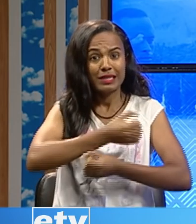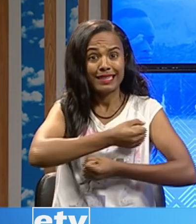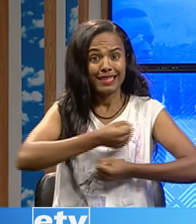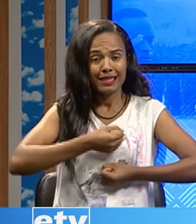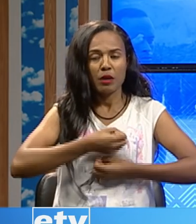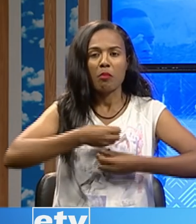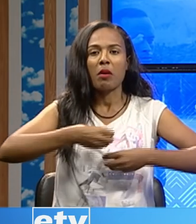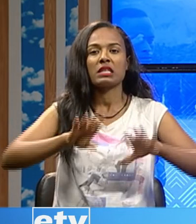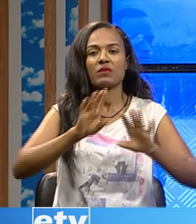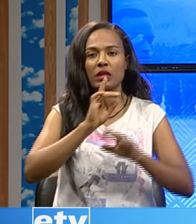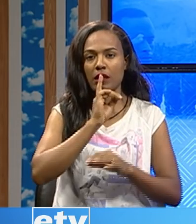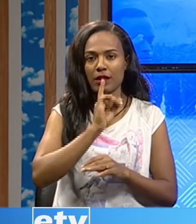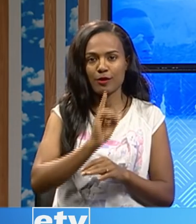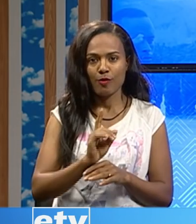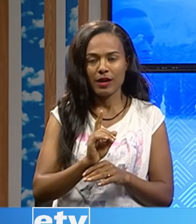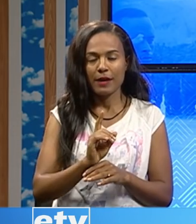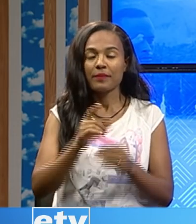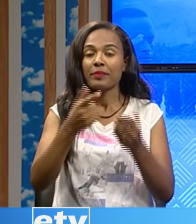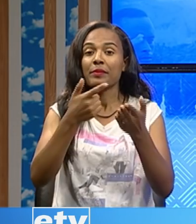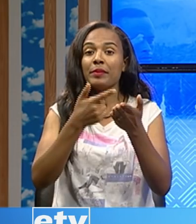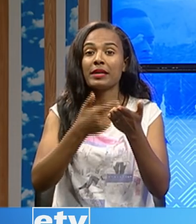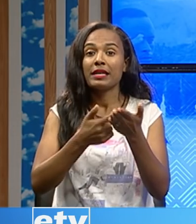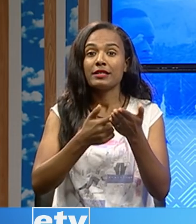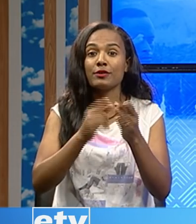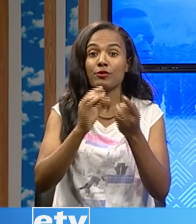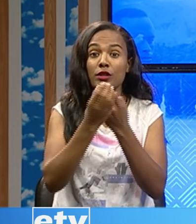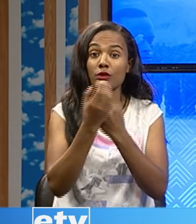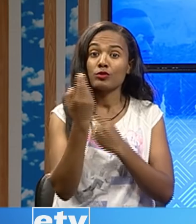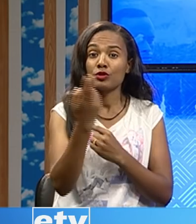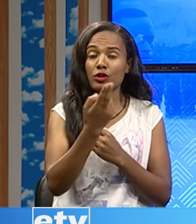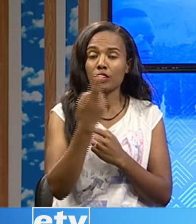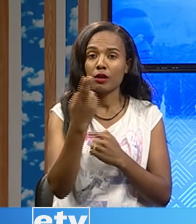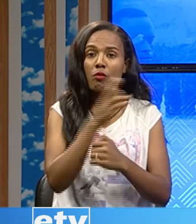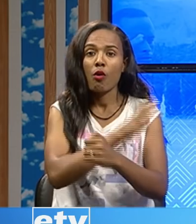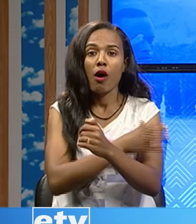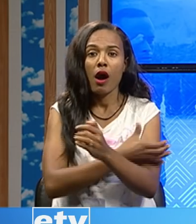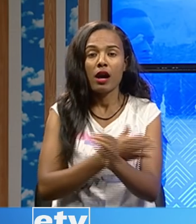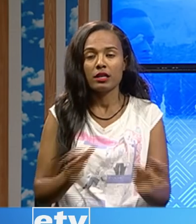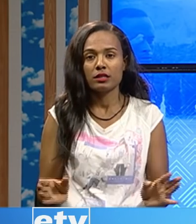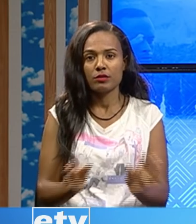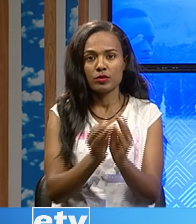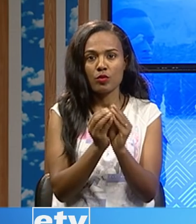ማስፈታት ማለት ነው። በነዛ ትጥቆች ተጠቅሞ ኃይል ሰብስቦ